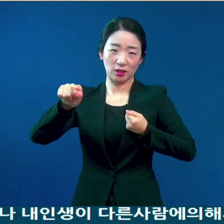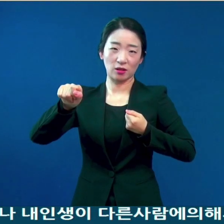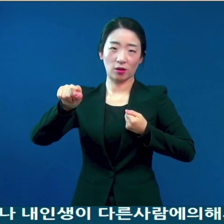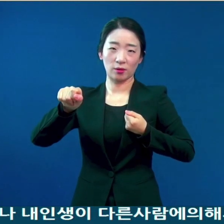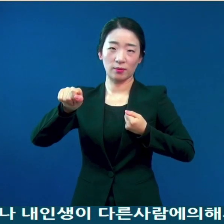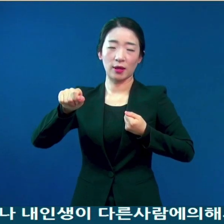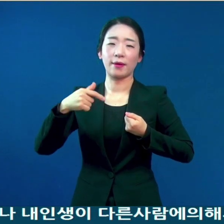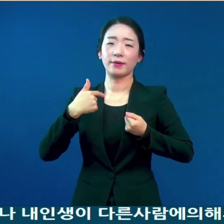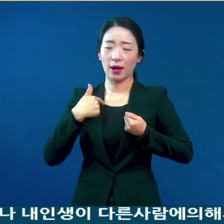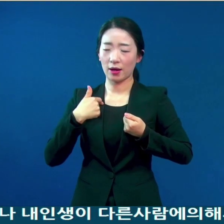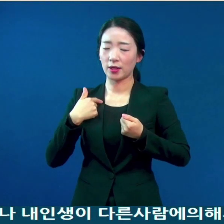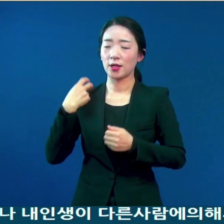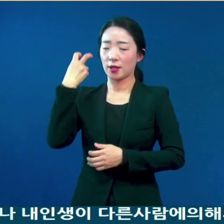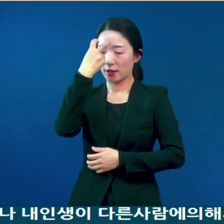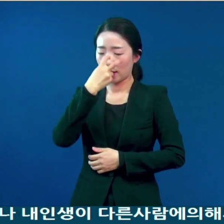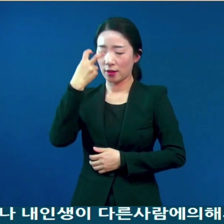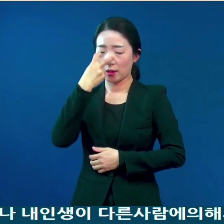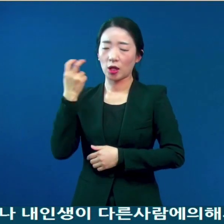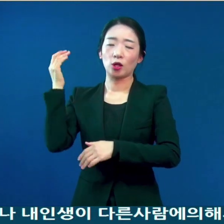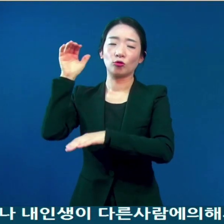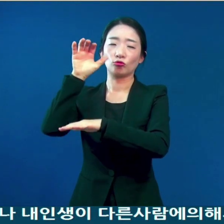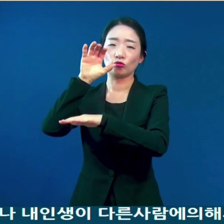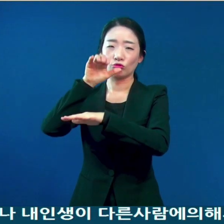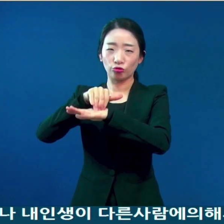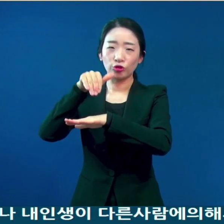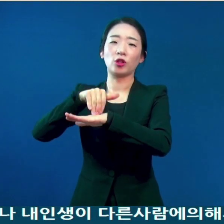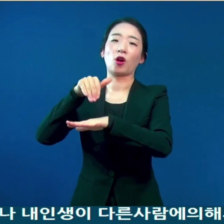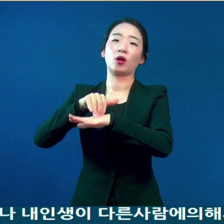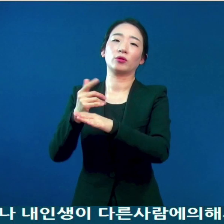우리를 다루시기 위한 것이 필요했던 것이죠.